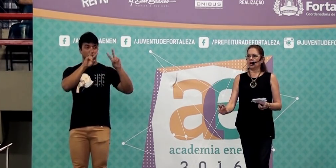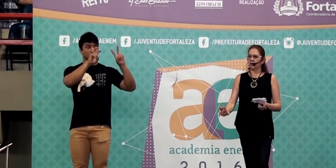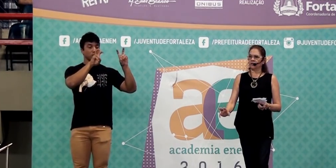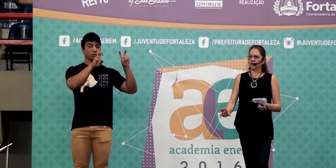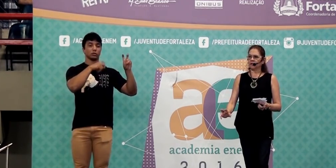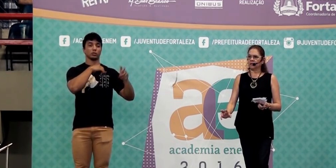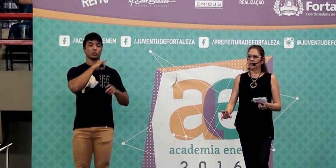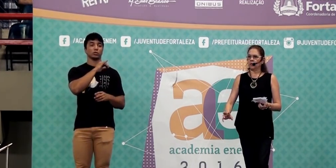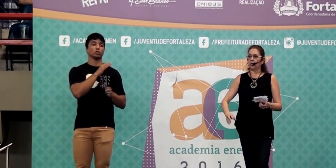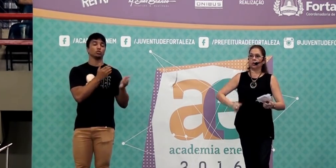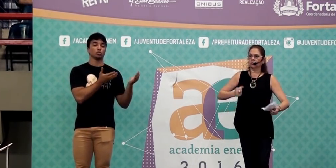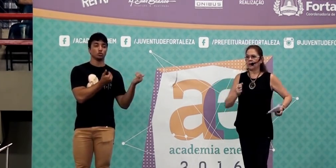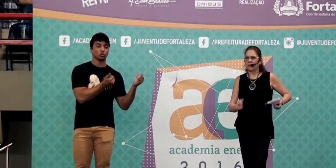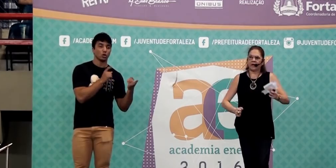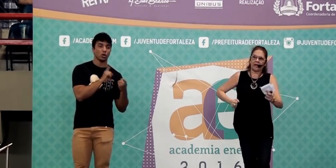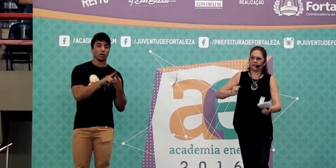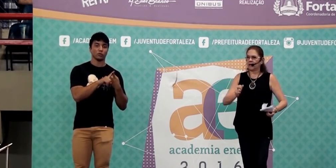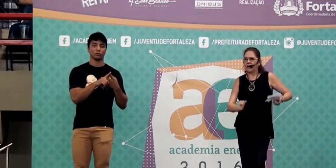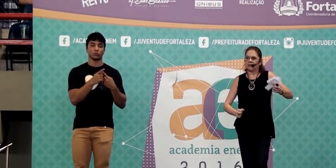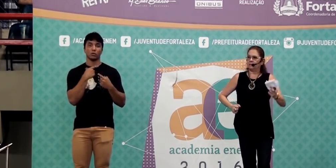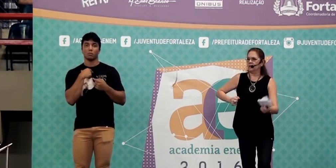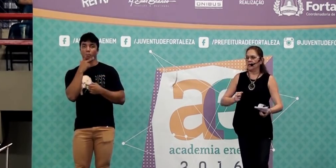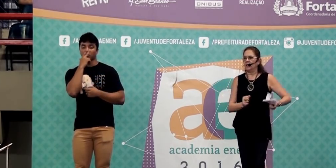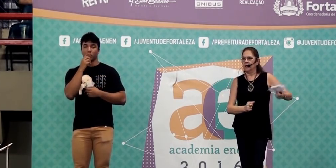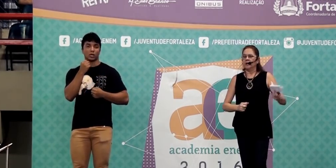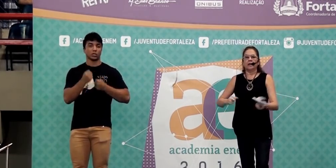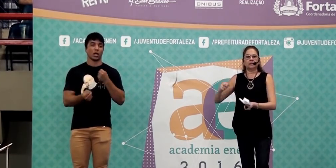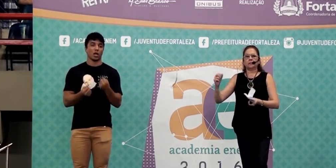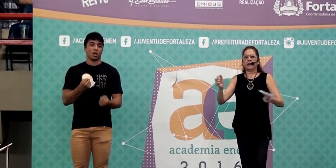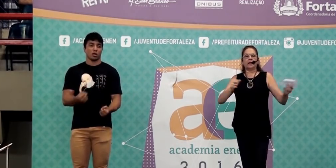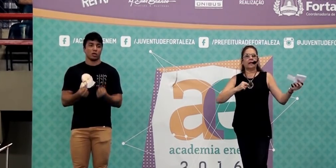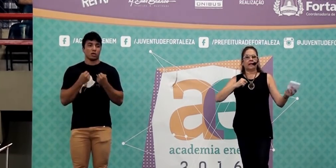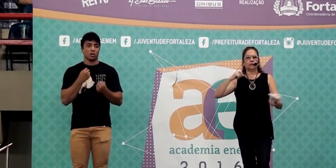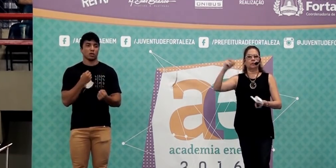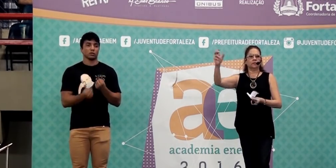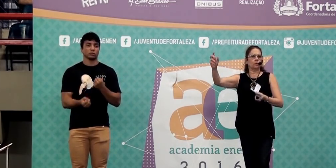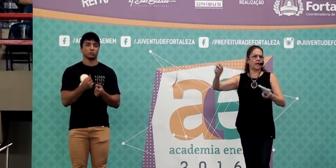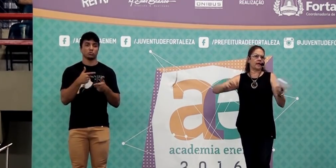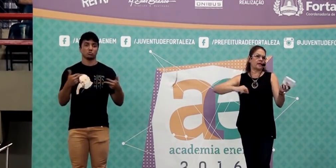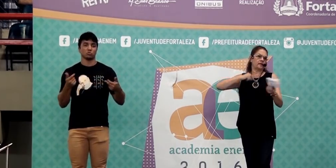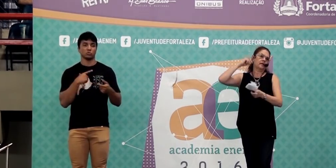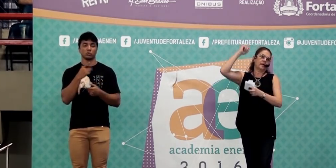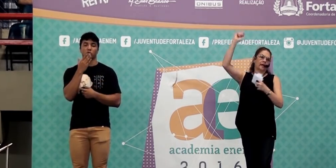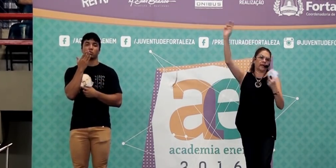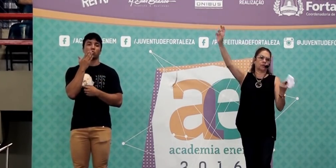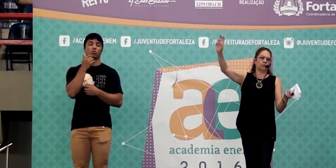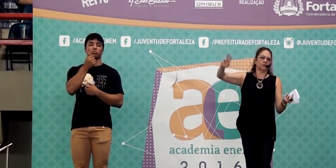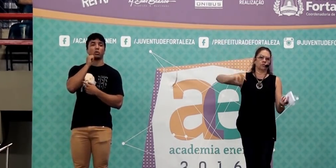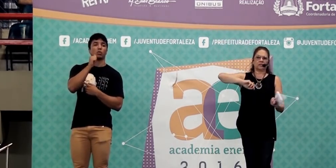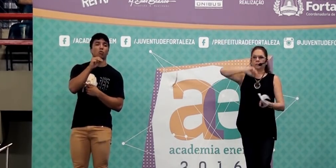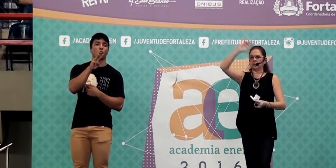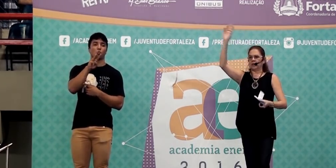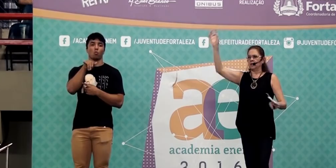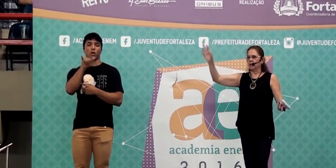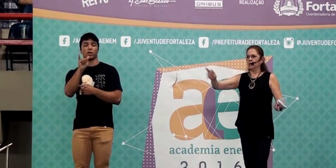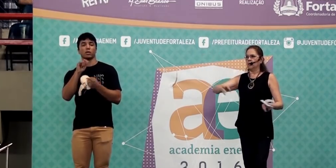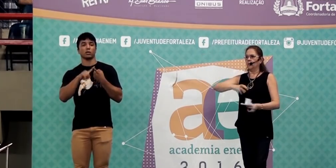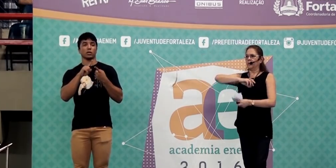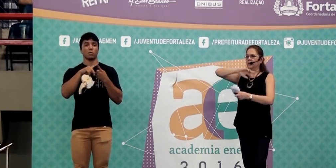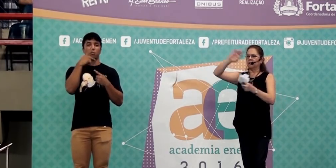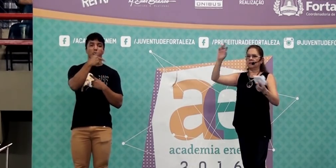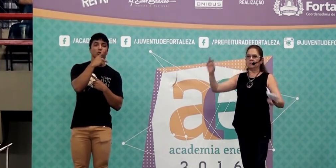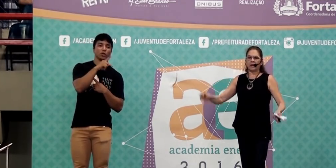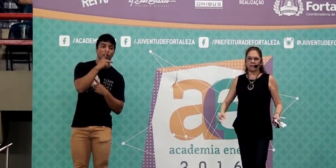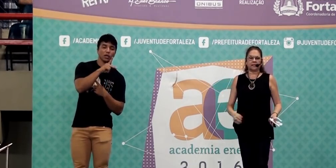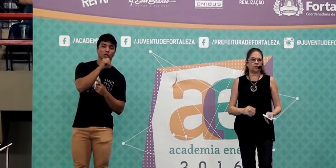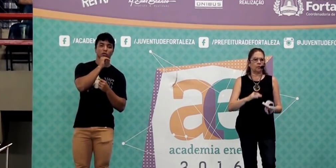sobre jovens e o culto à beleza, academia, a galera que é tomando whey, que é tomando as proteínas,